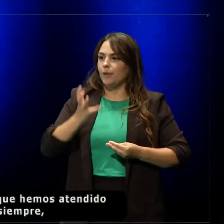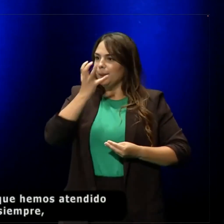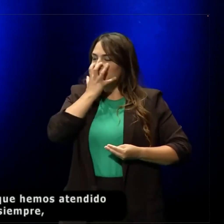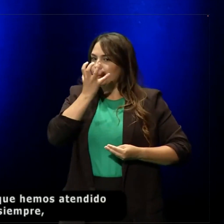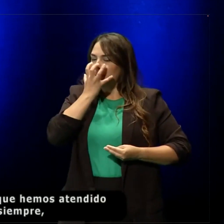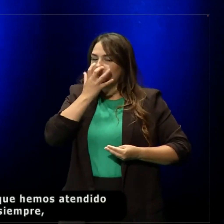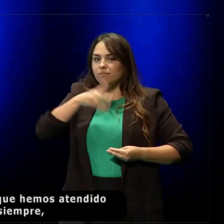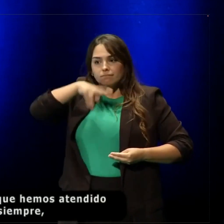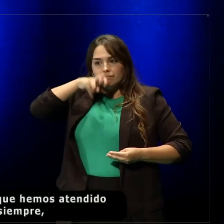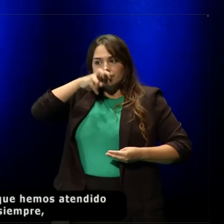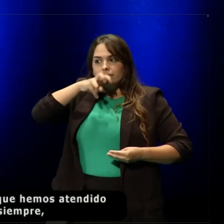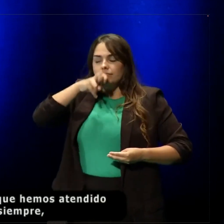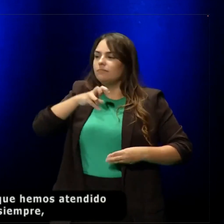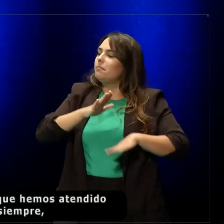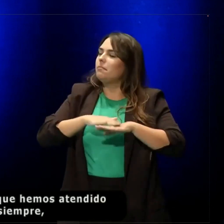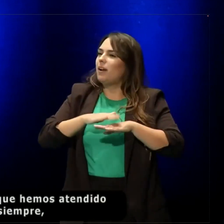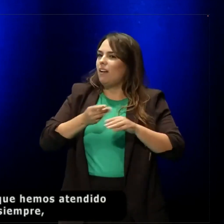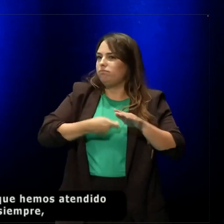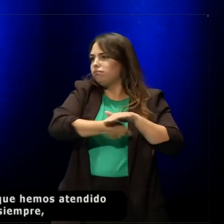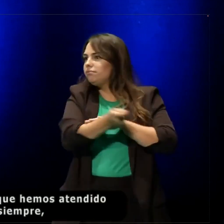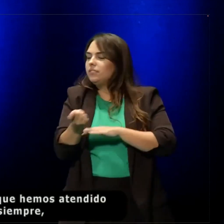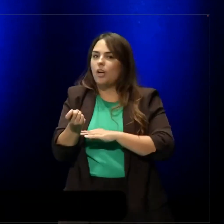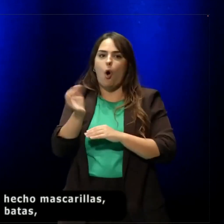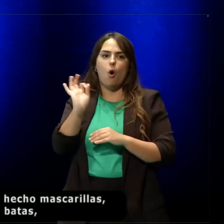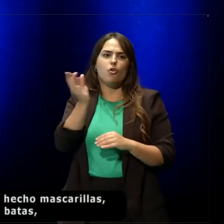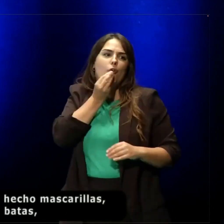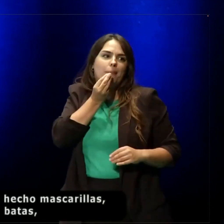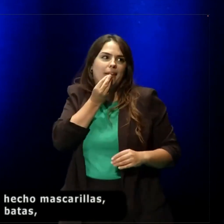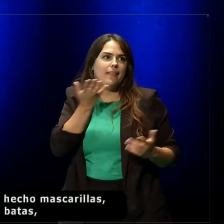para hemos repartido comida.